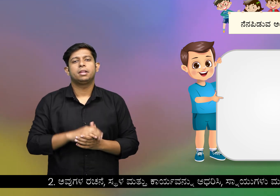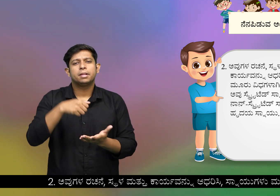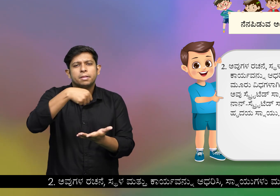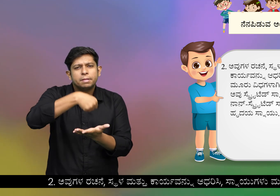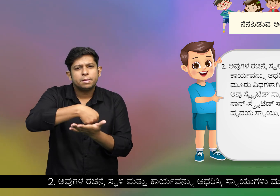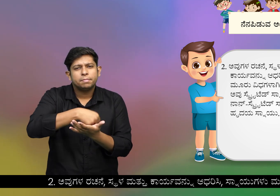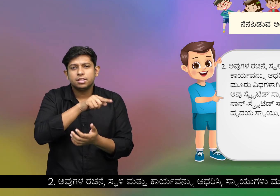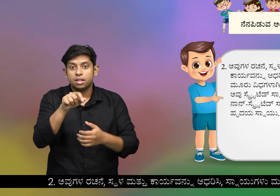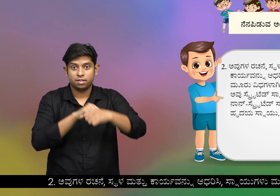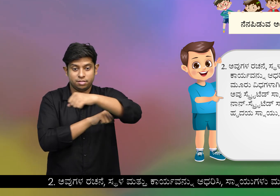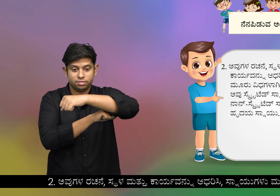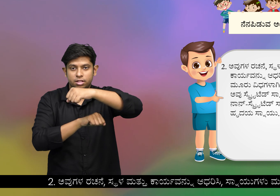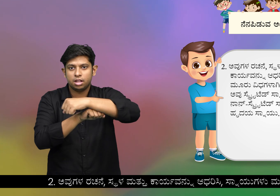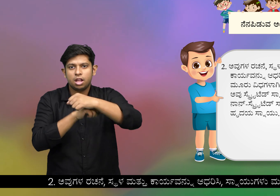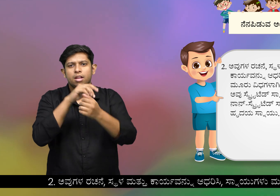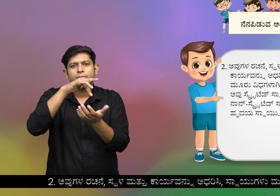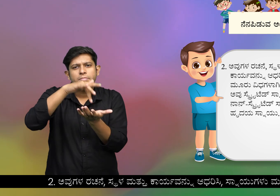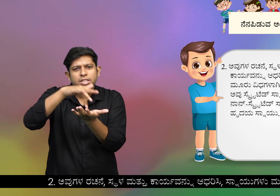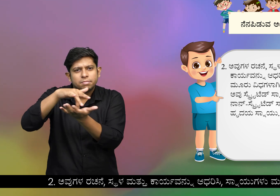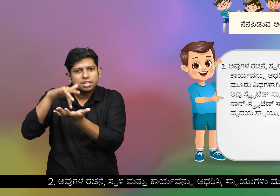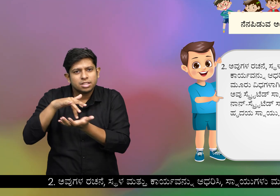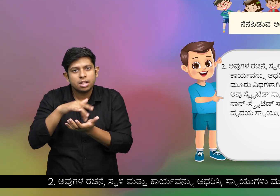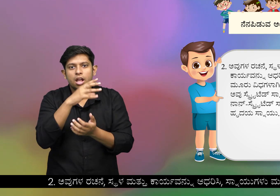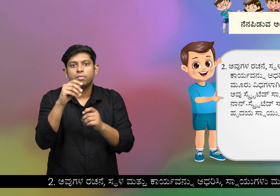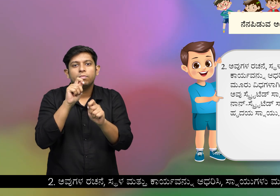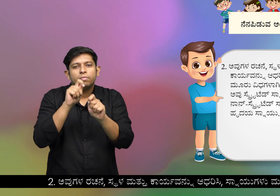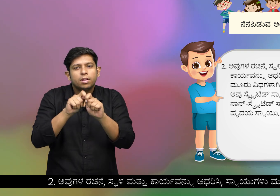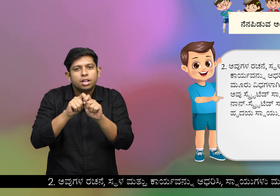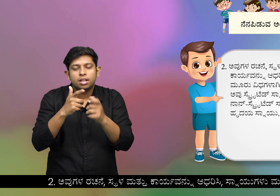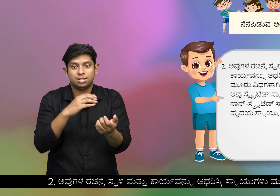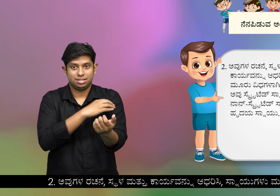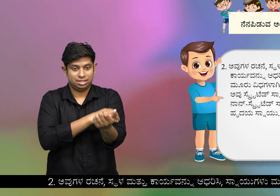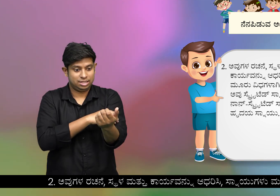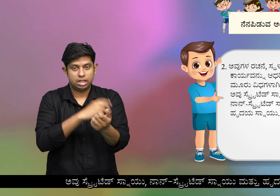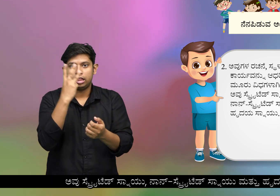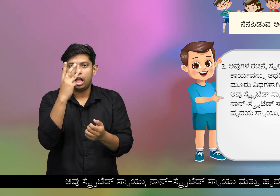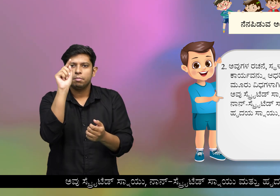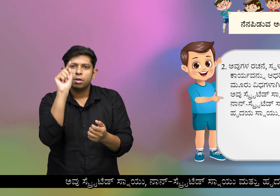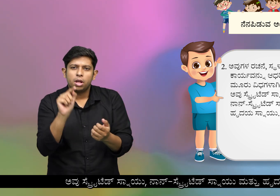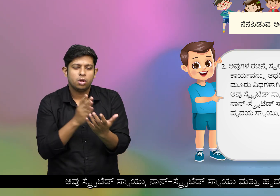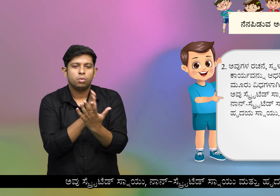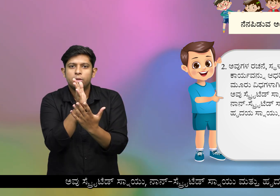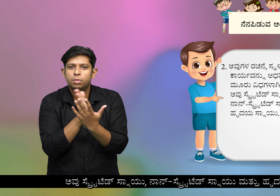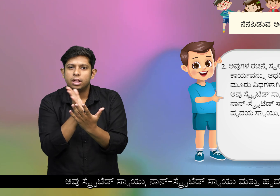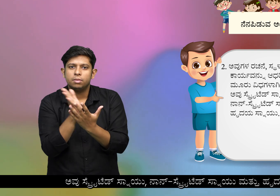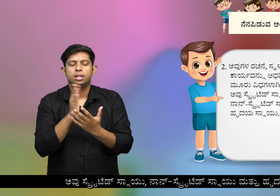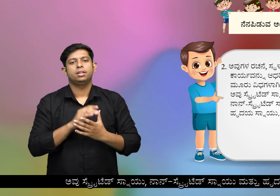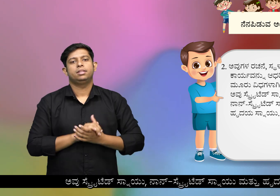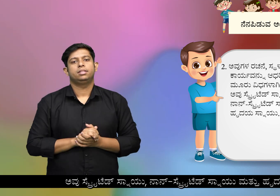ಅವುಗಳ ರಚನೆ, ಸ್ಥಳ ಮತ್ತು ಕಾರ್ಯವನ್ನು ಆಧರಿಸಿ ಸ್ನಾಯುಗಳು 3 ವಿಧಗಳಾಗಿ ಅವು ಸ್ಟೈಟಸ್ ಸ್ನಾಯು, ನಾನ್ ಸ್ಟೈಟಸ್